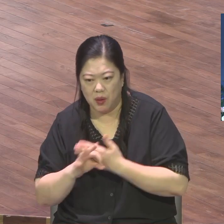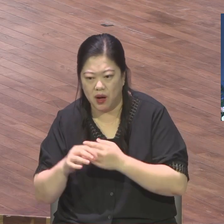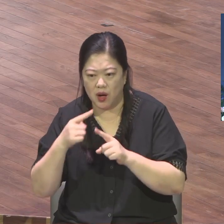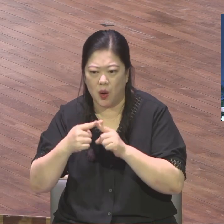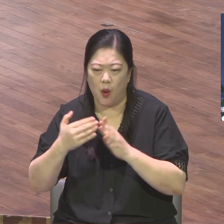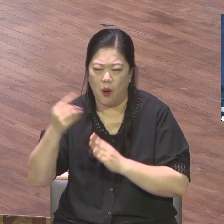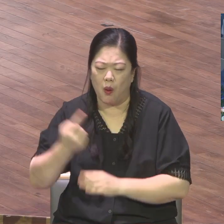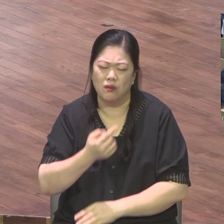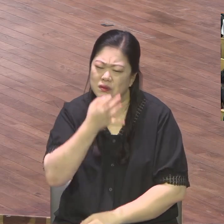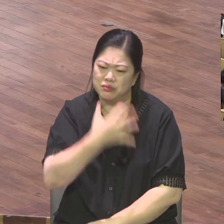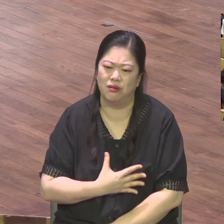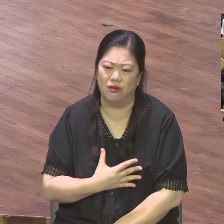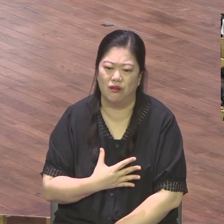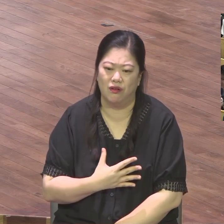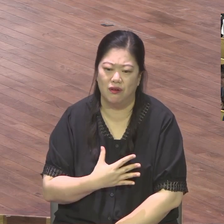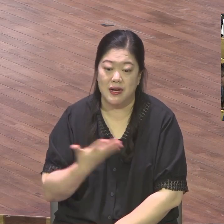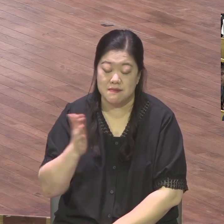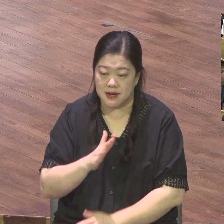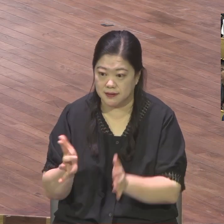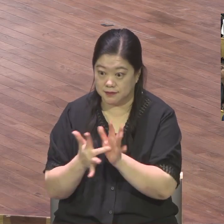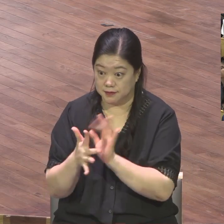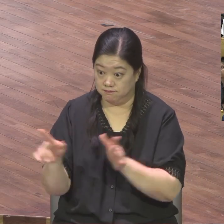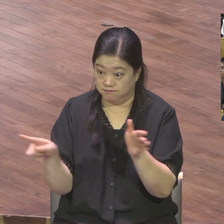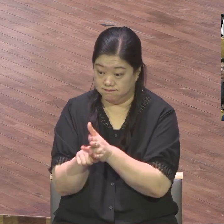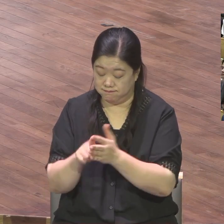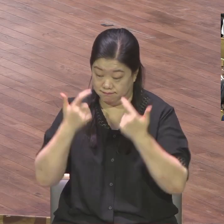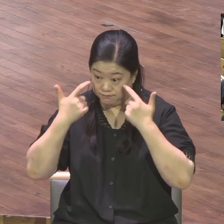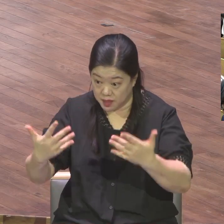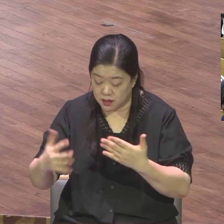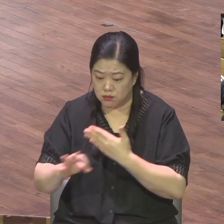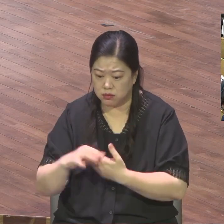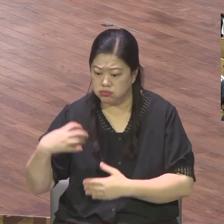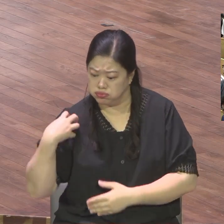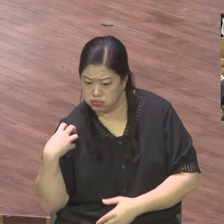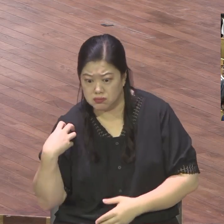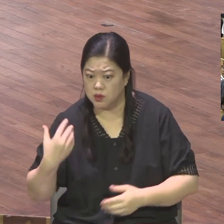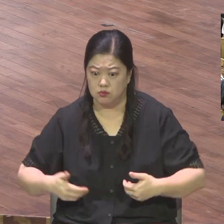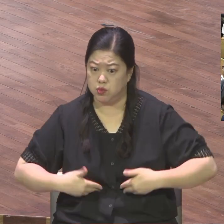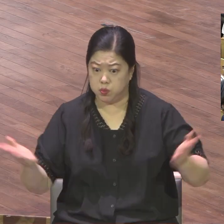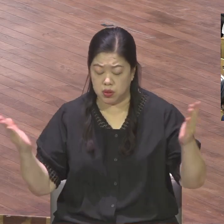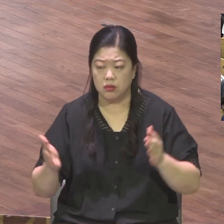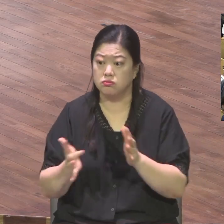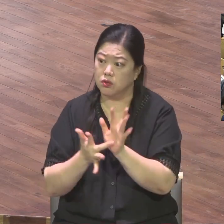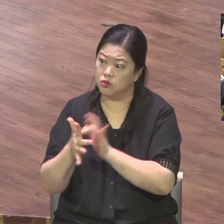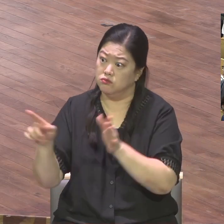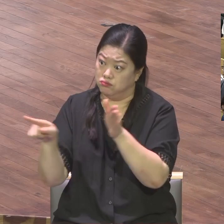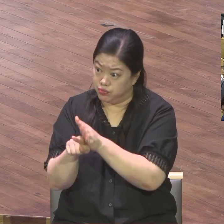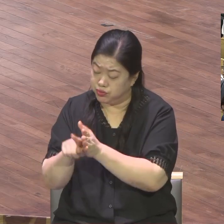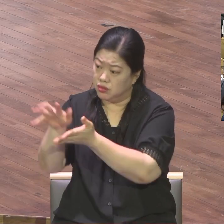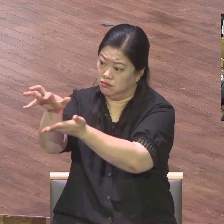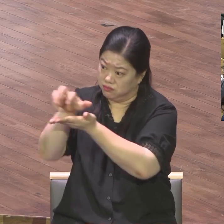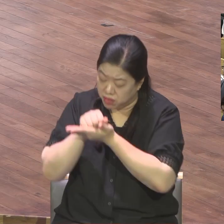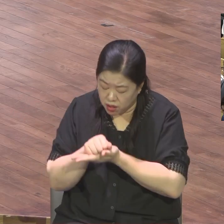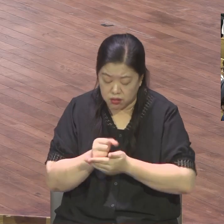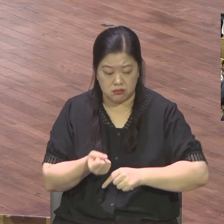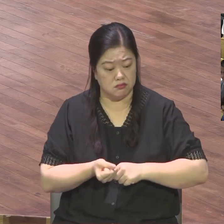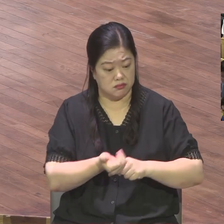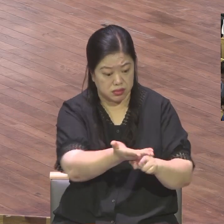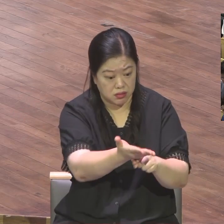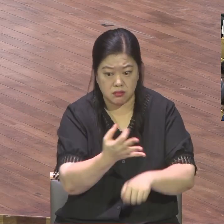믿고 전하시기 바랍니다. 믿는 사람만 전도하고 믿는 사람만 선교하고 믿는 사람만 캠프 가는